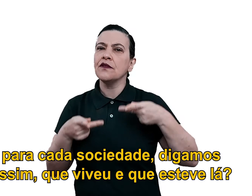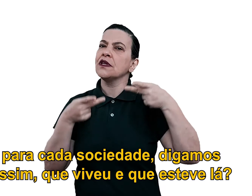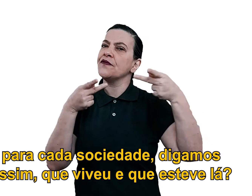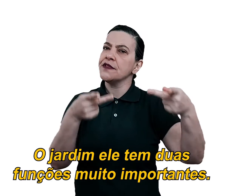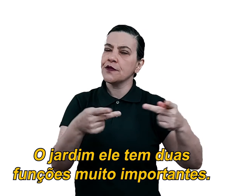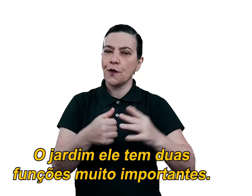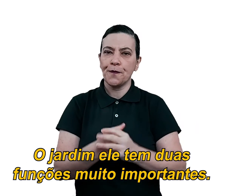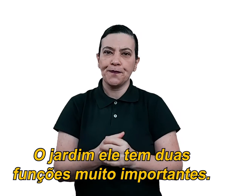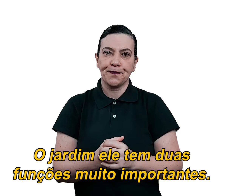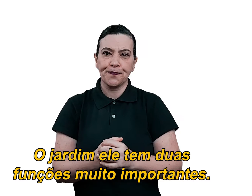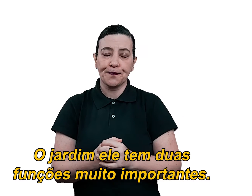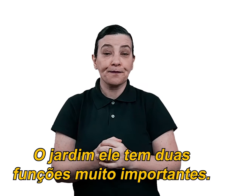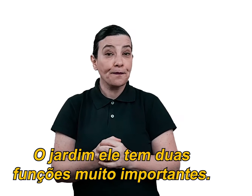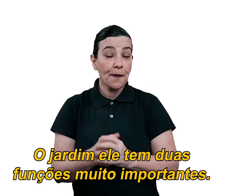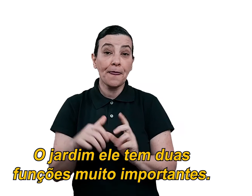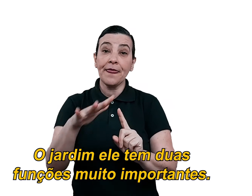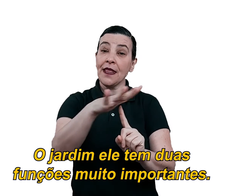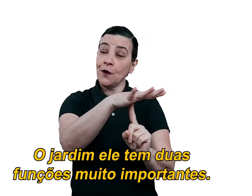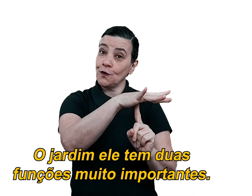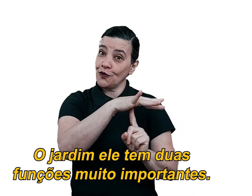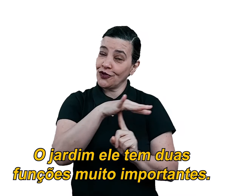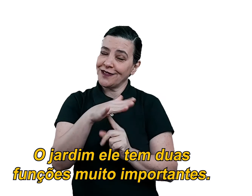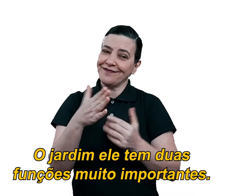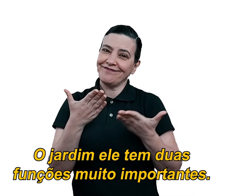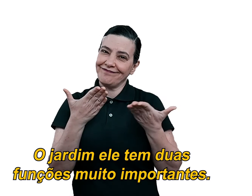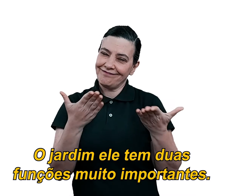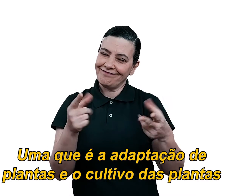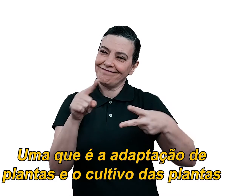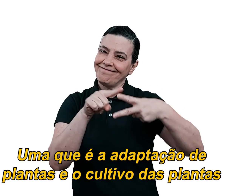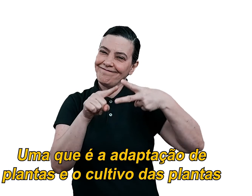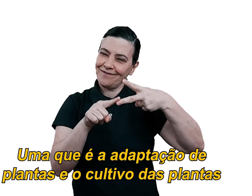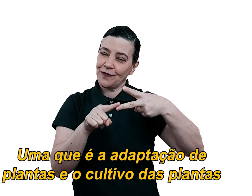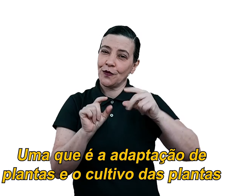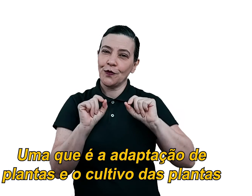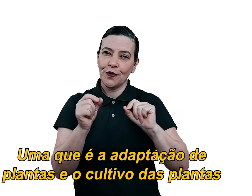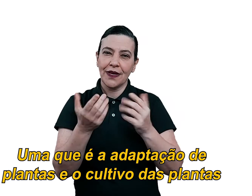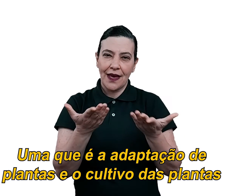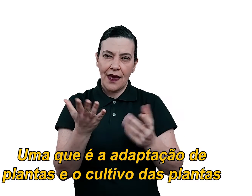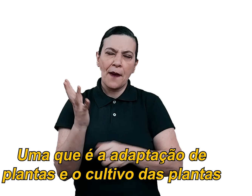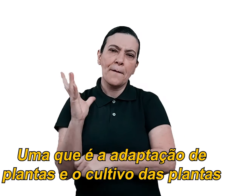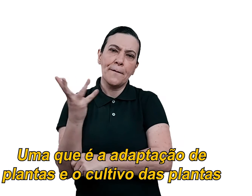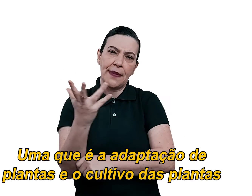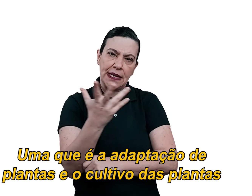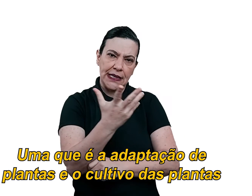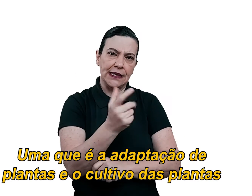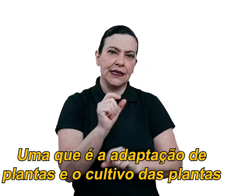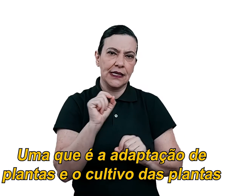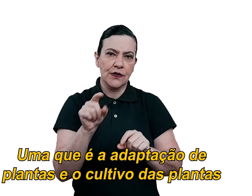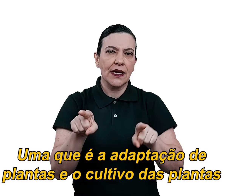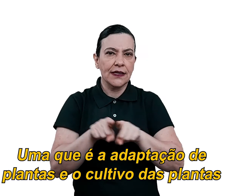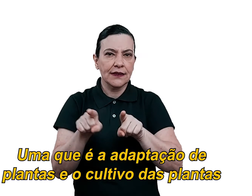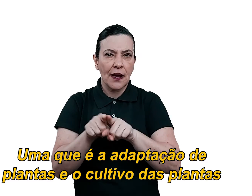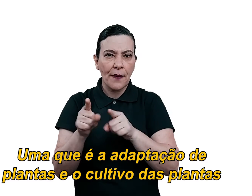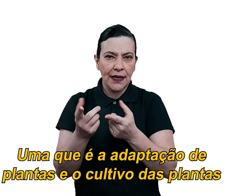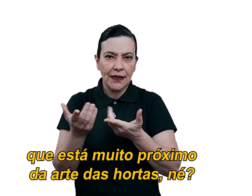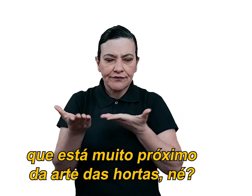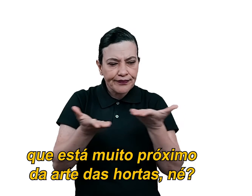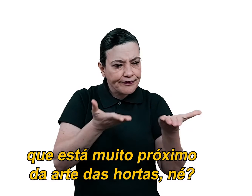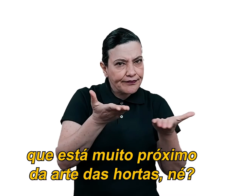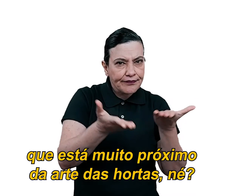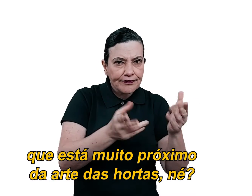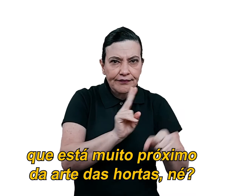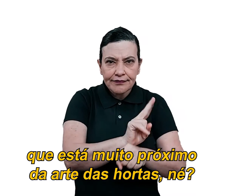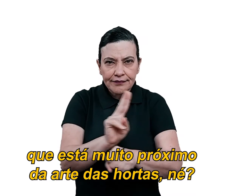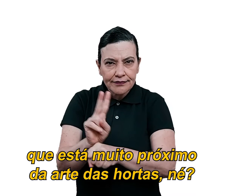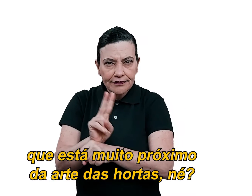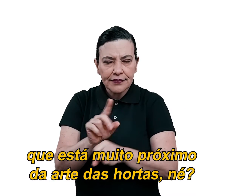esteve lá? O jardim ele tem 2 funções muito importantes, né? Uma que é a adaptação de plantas, né, e o cultivo das plantas. Uhum. Ela está